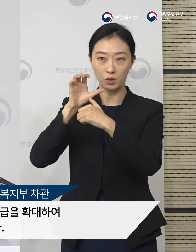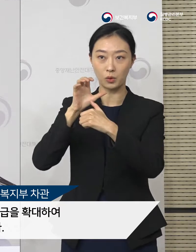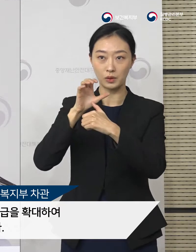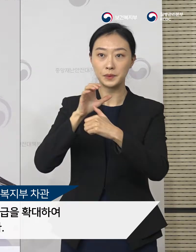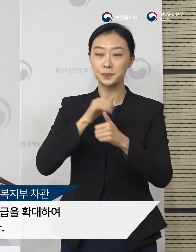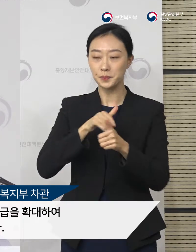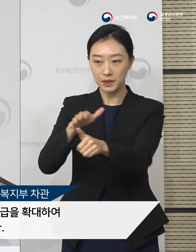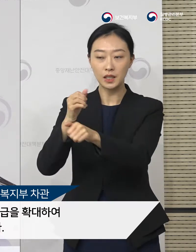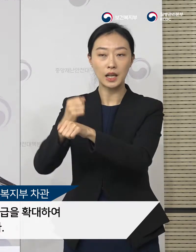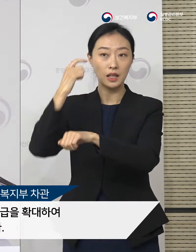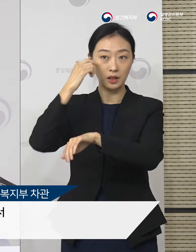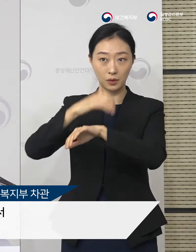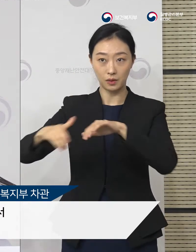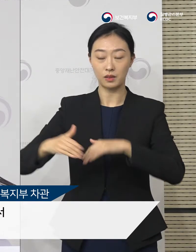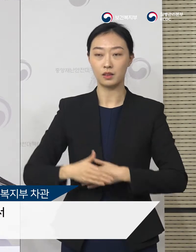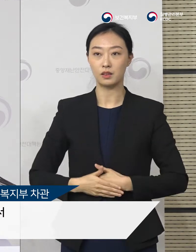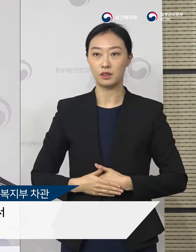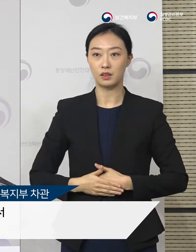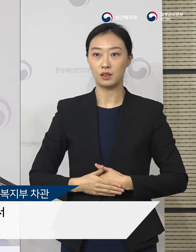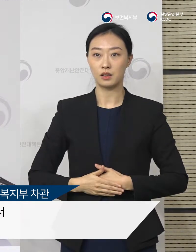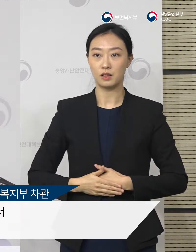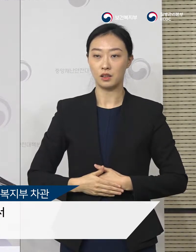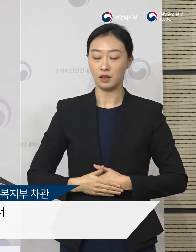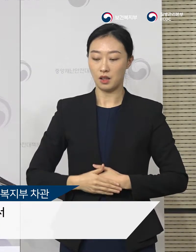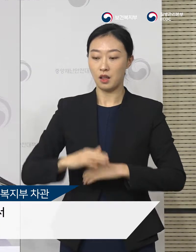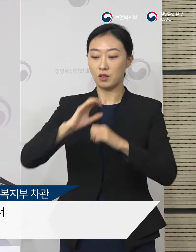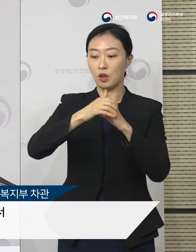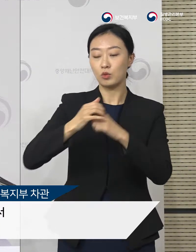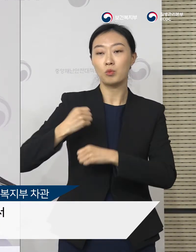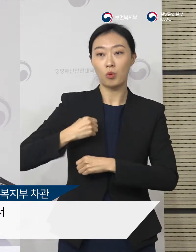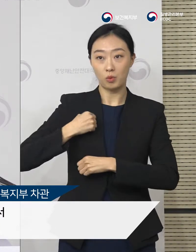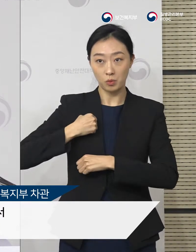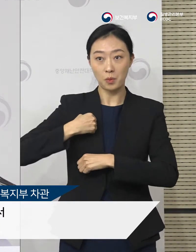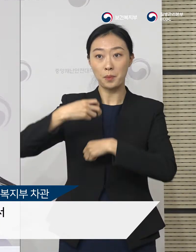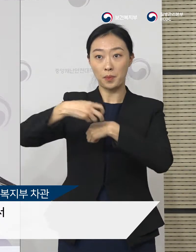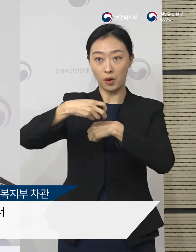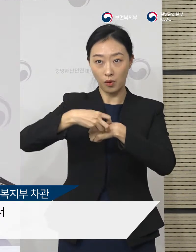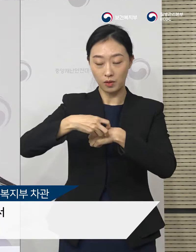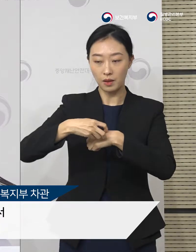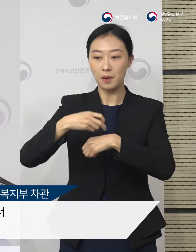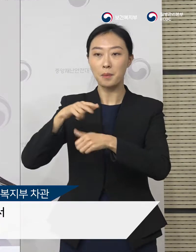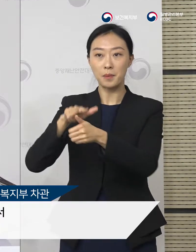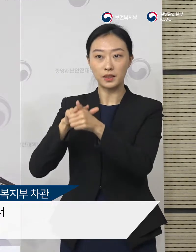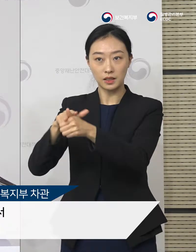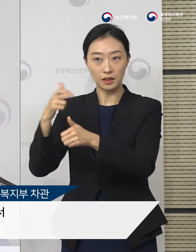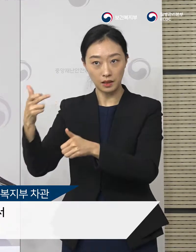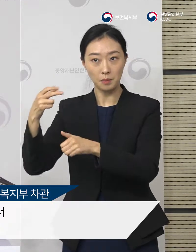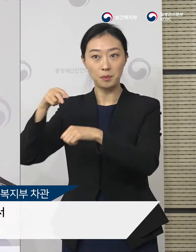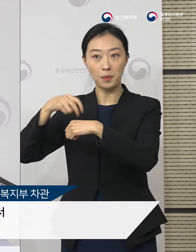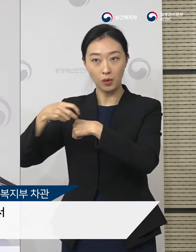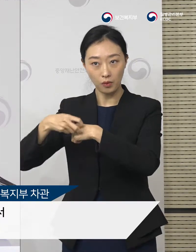수용토록 하겠습니다. 대구보훈병원, 국립마산병원, 국군대전병원 등에서